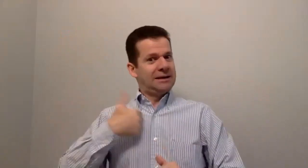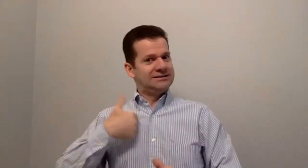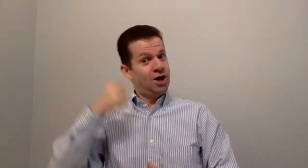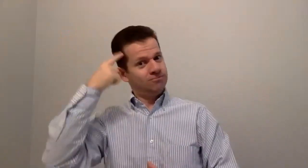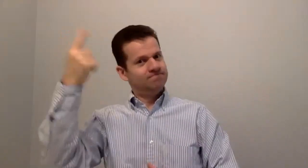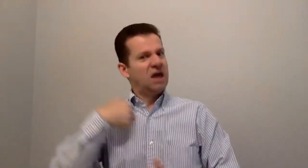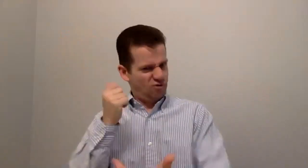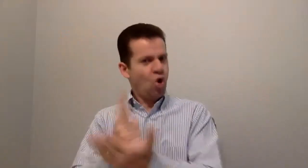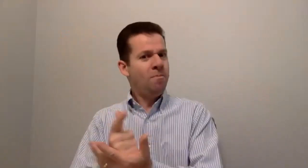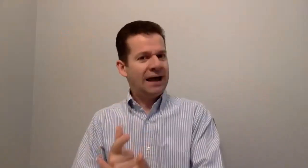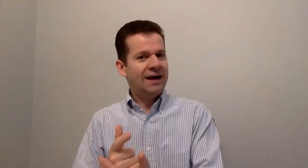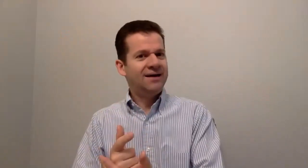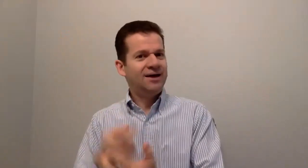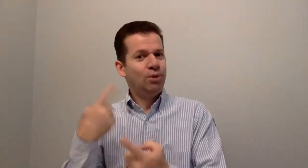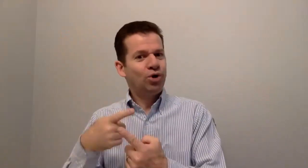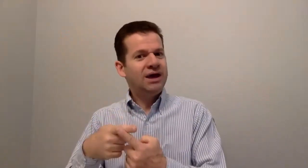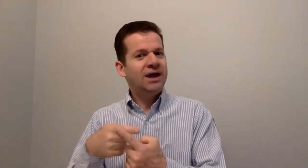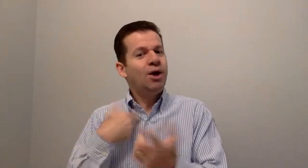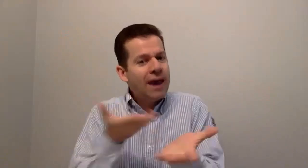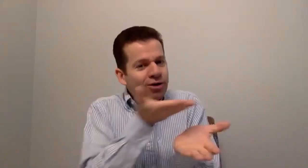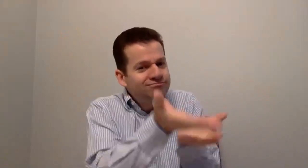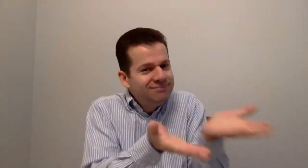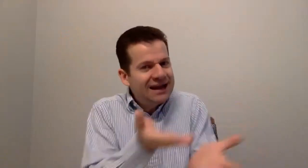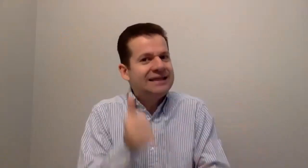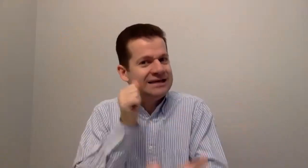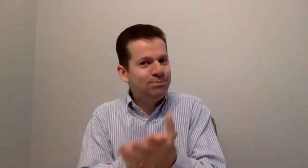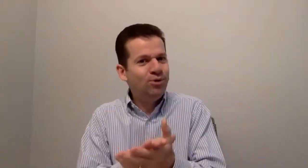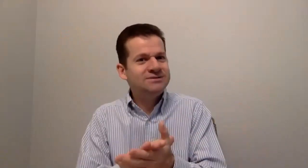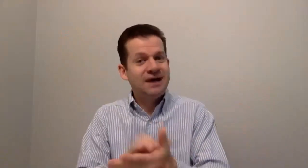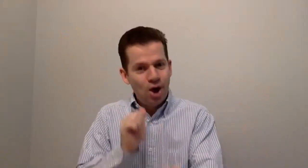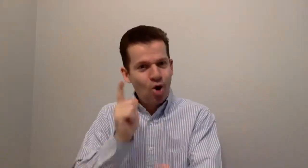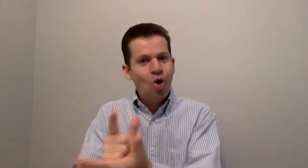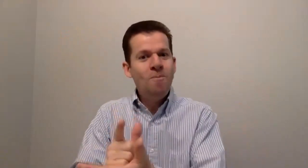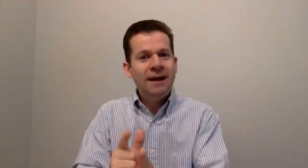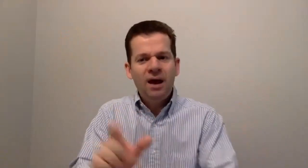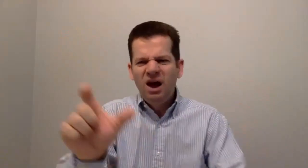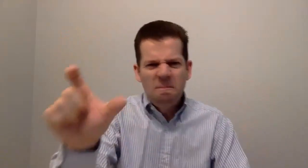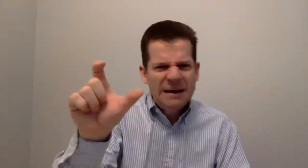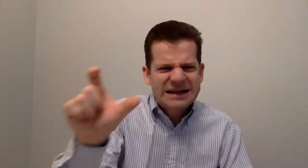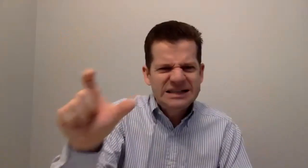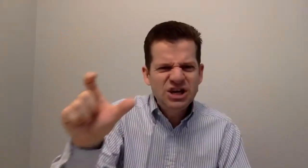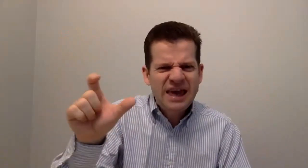Mas eu vou comprar. Porque eu quero tratar a esposa. Comprei pedacinho de